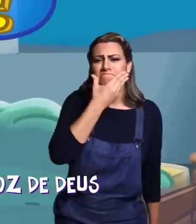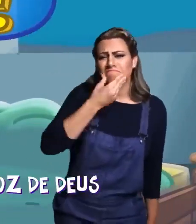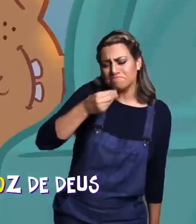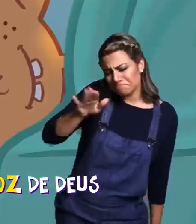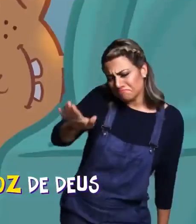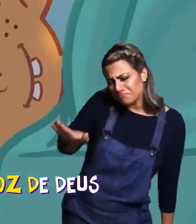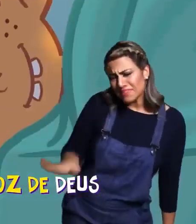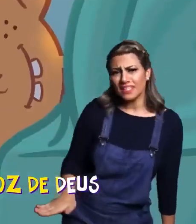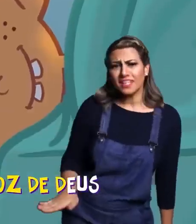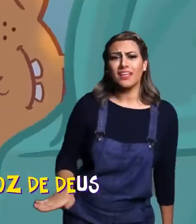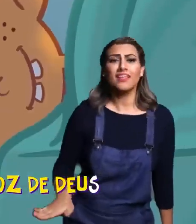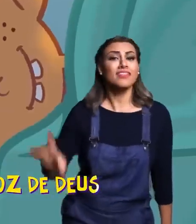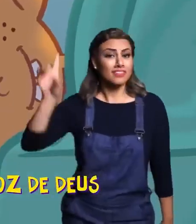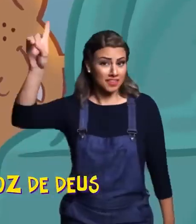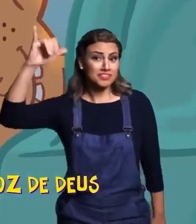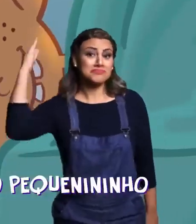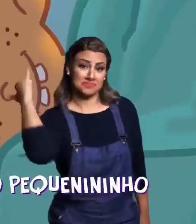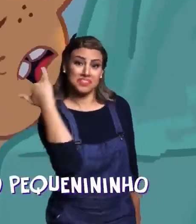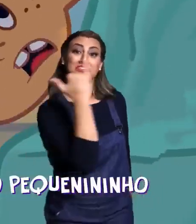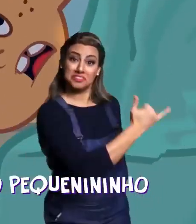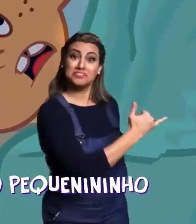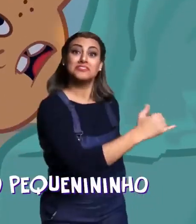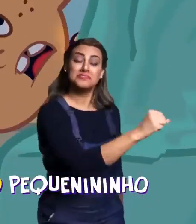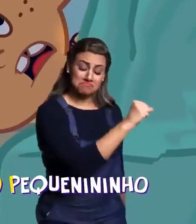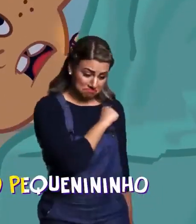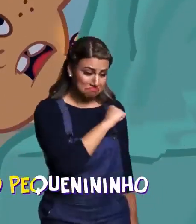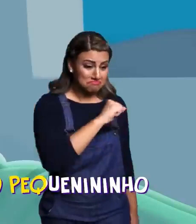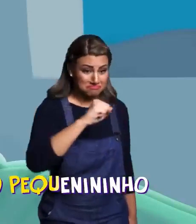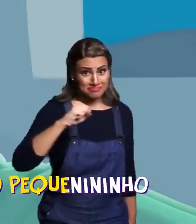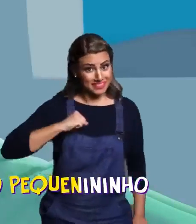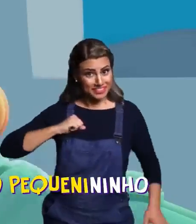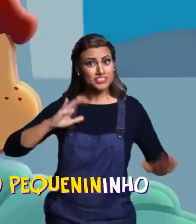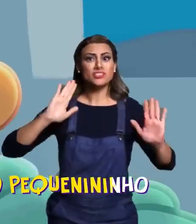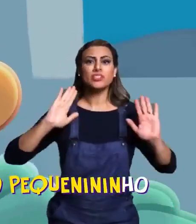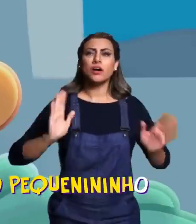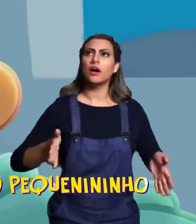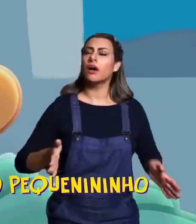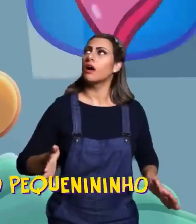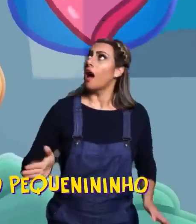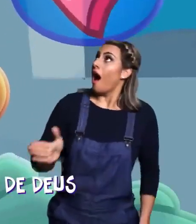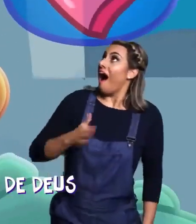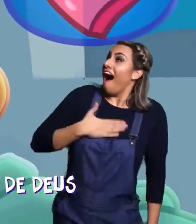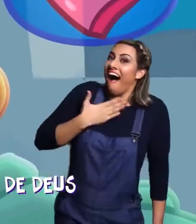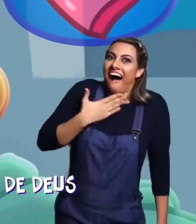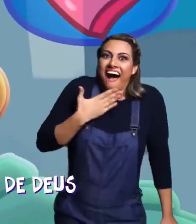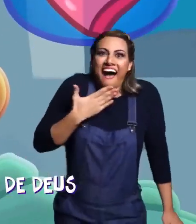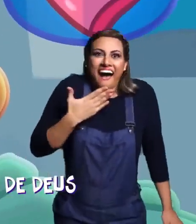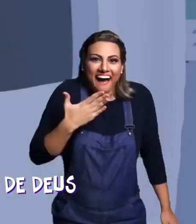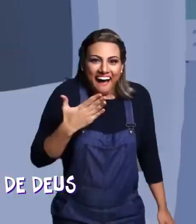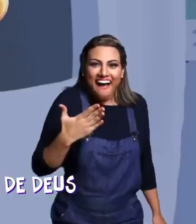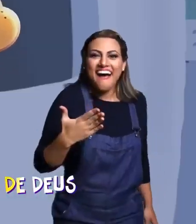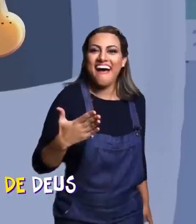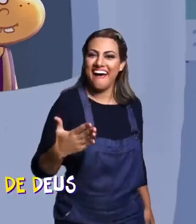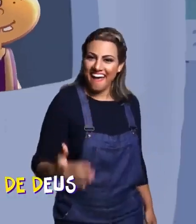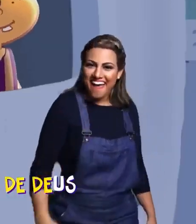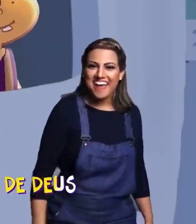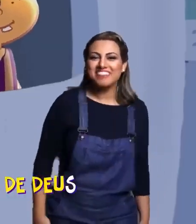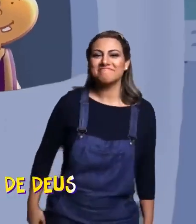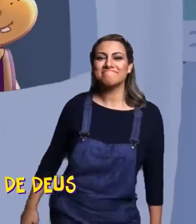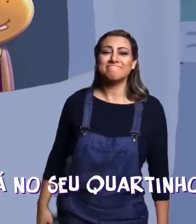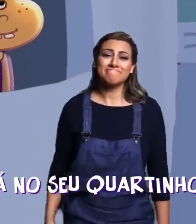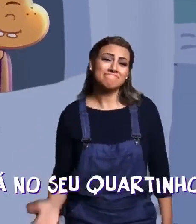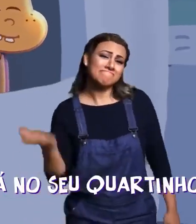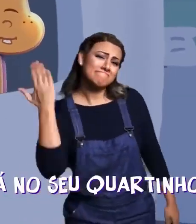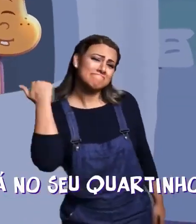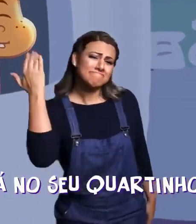que ouviu a voz de Deus quando ele era tão pequenininho. Ouviu a voz de